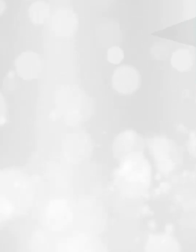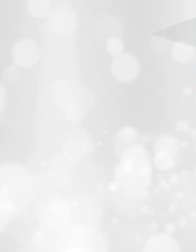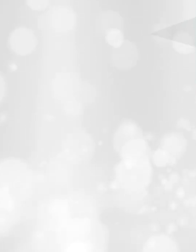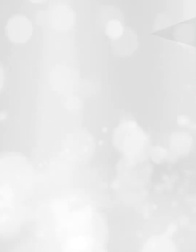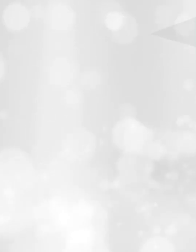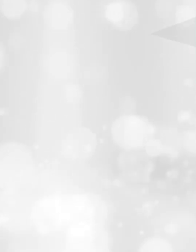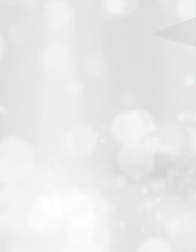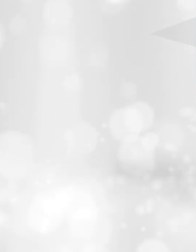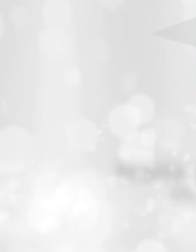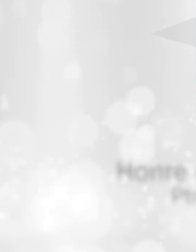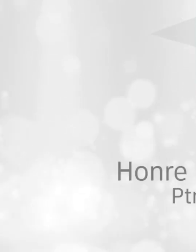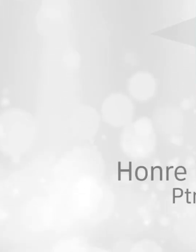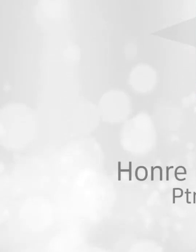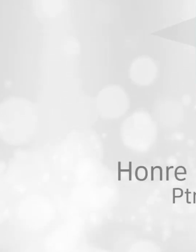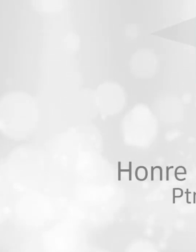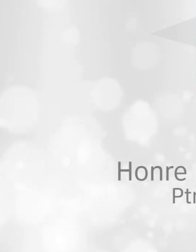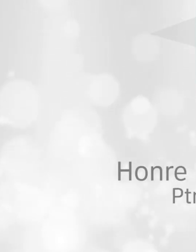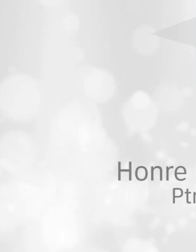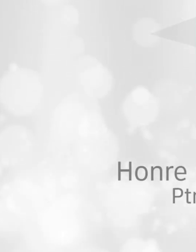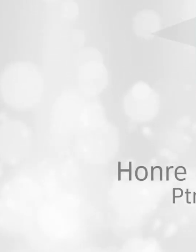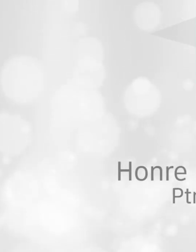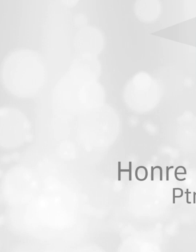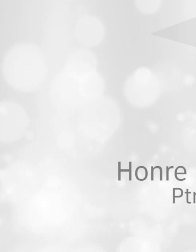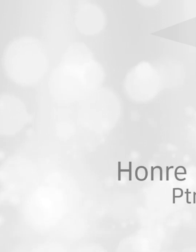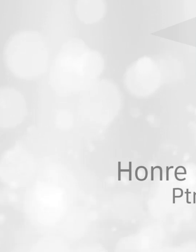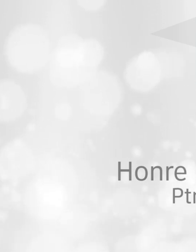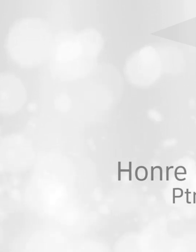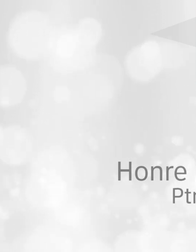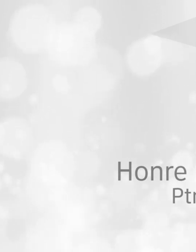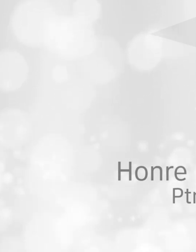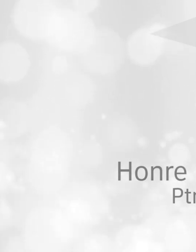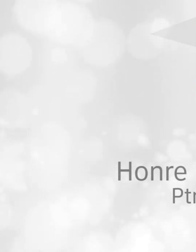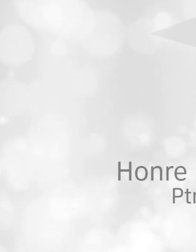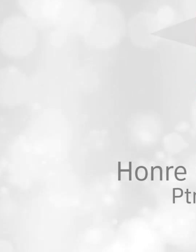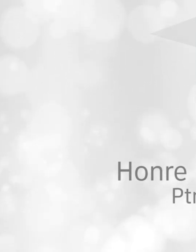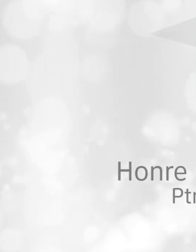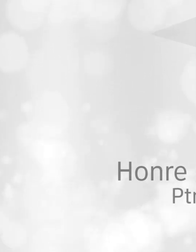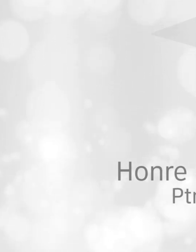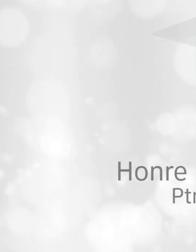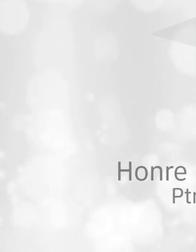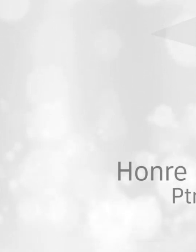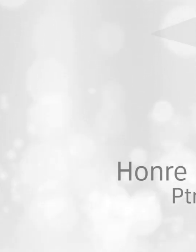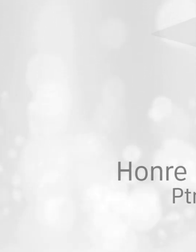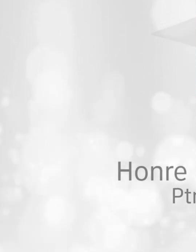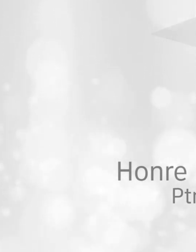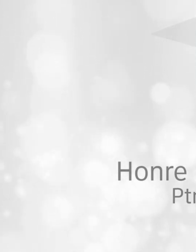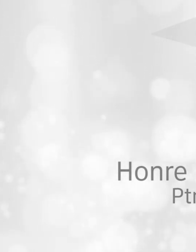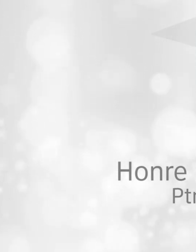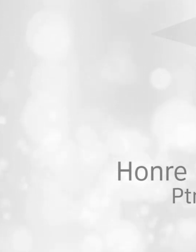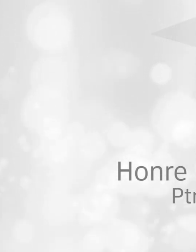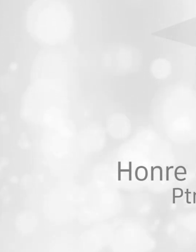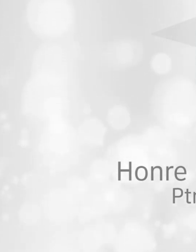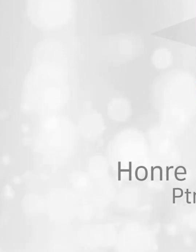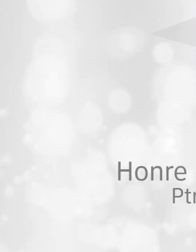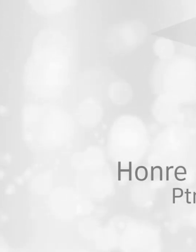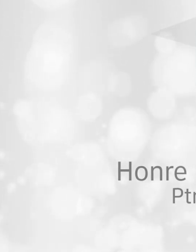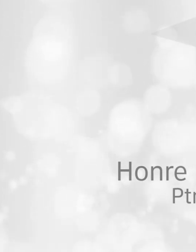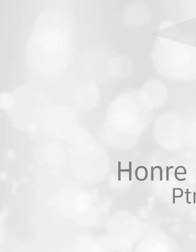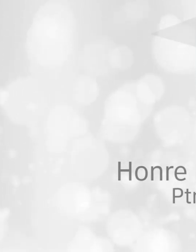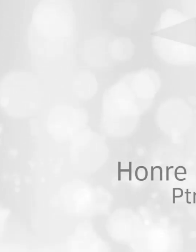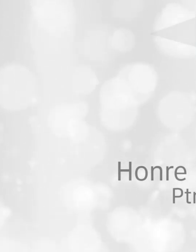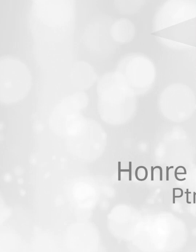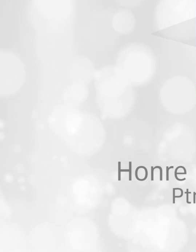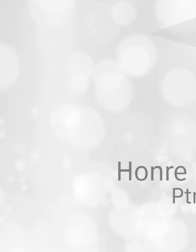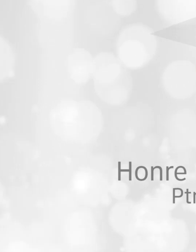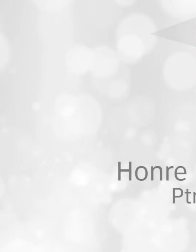Bienvenidos a la Iglesia Palabra Viva. Nuestra misión es hacer discípulos por medio de la Palabra, para que vivan y den la vida obedeciendo